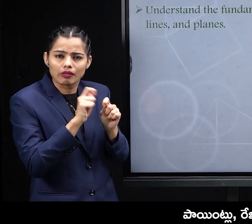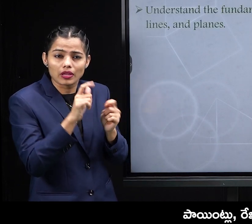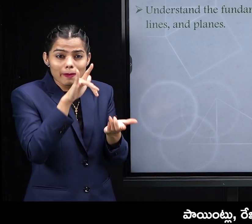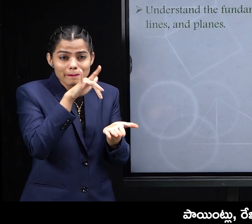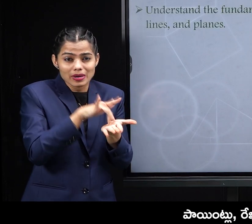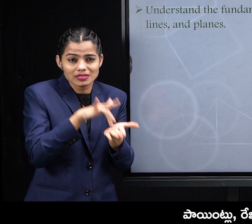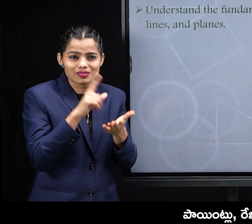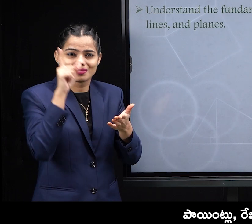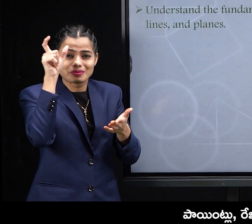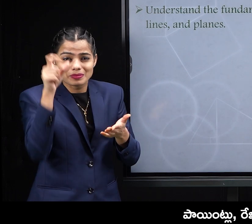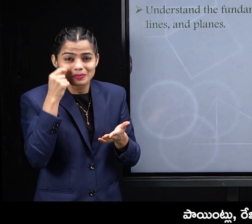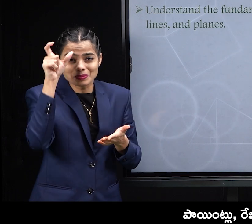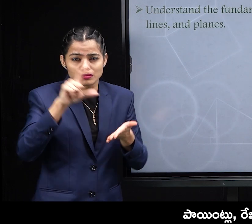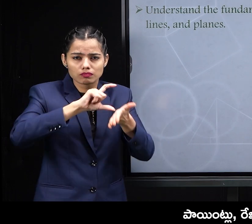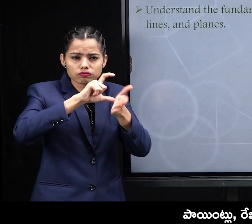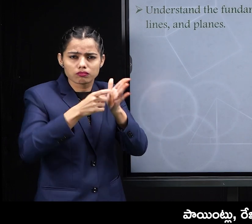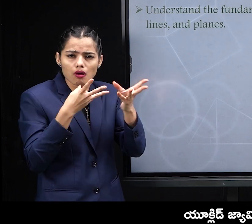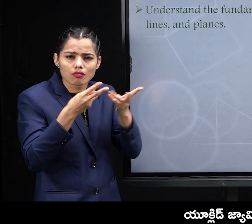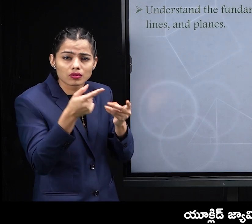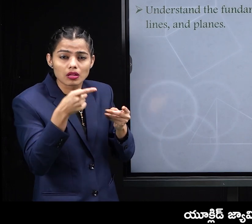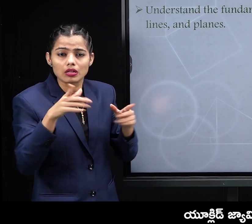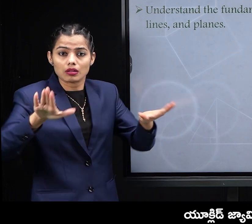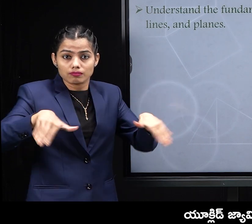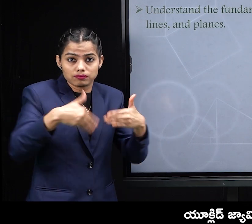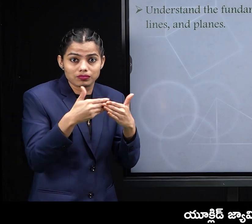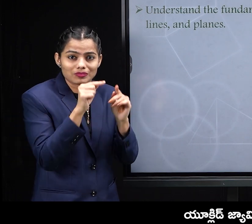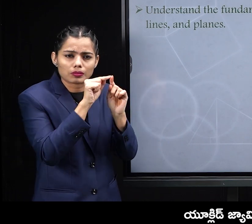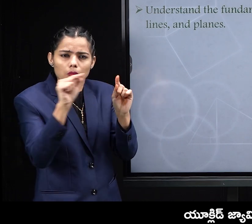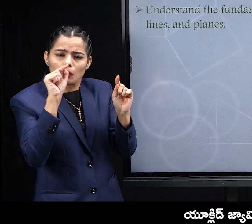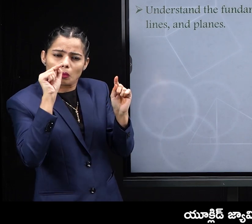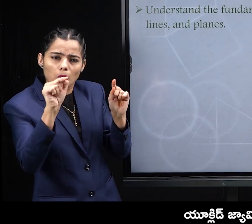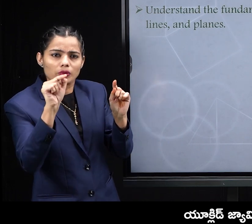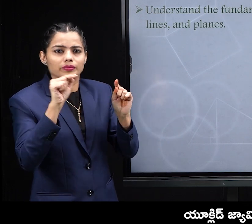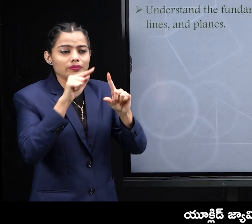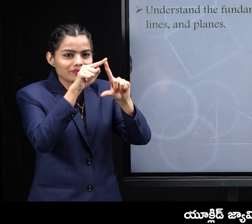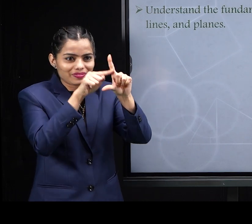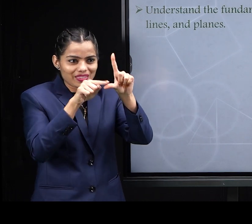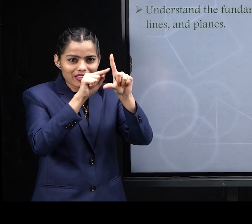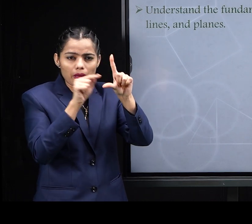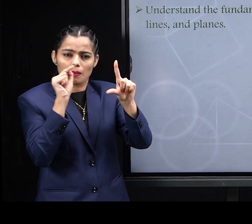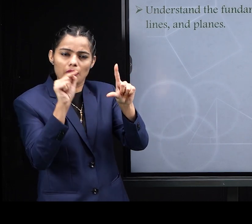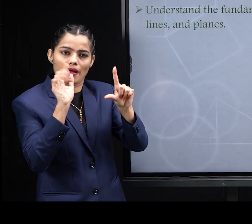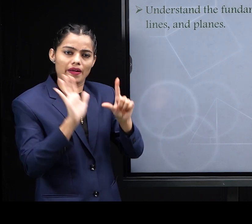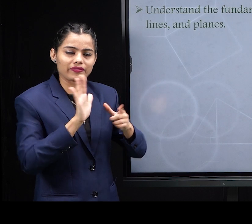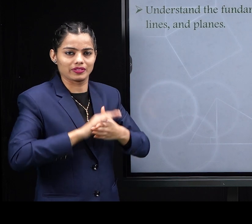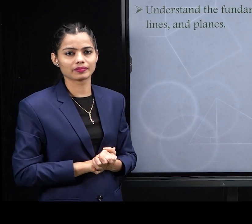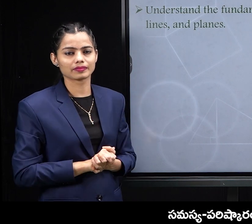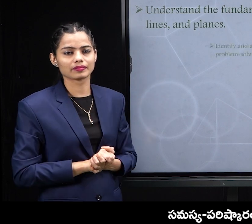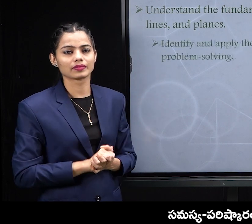మరియు సమతలాలు సహా యూక్లిడ జామితి ఉక్క ప్రాదమిక బావనలను అర్ధం జేస్కోండి సమస్య